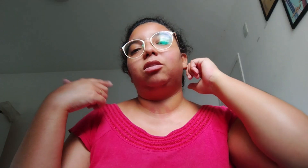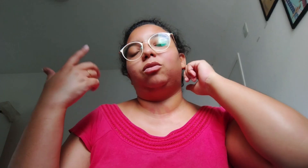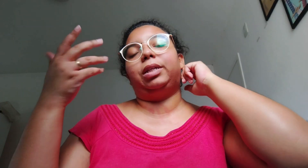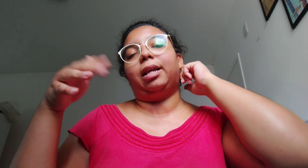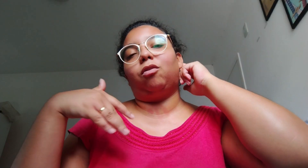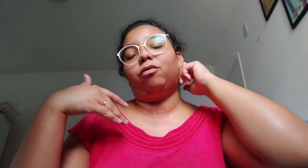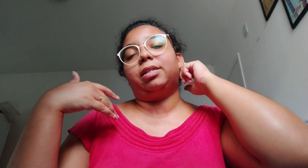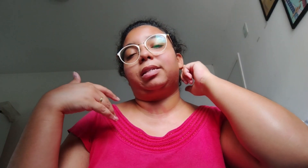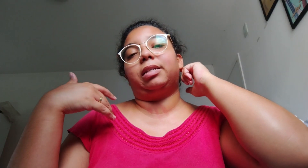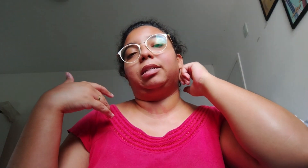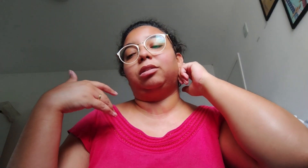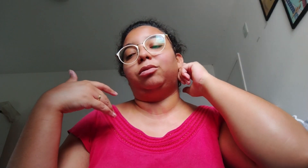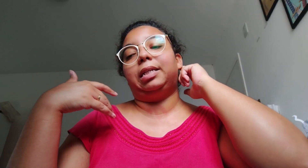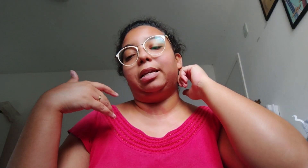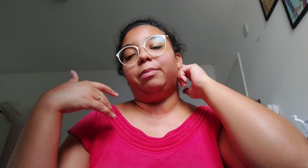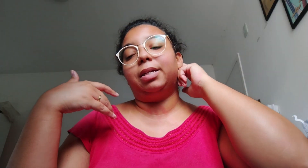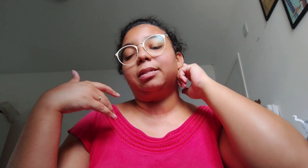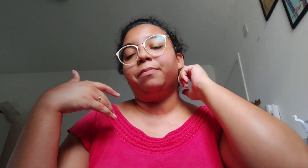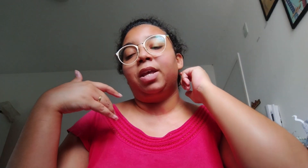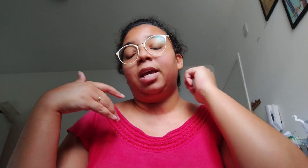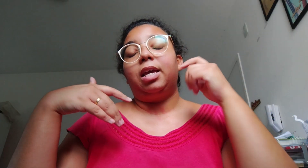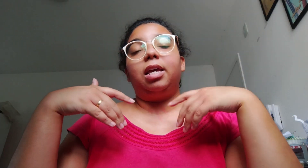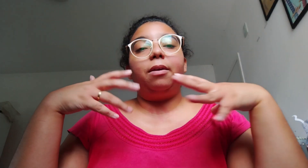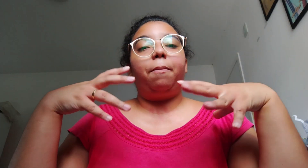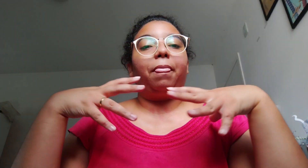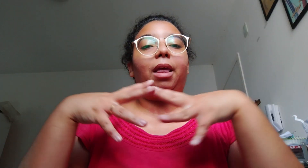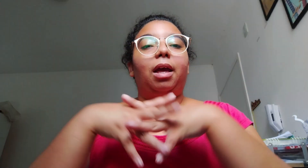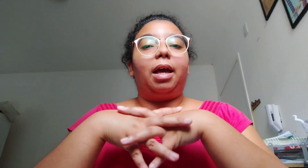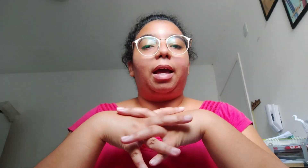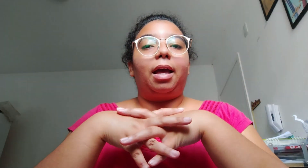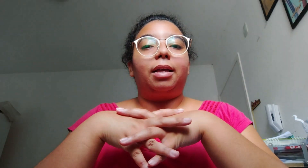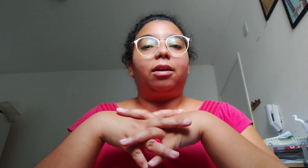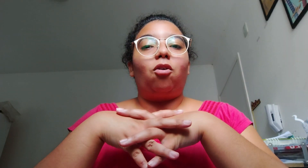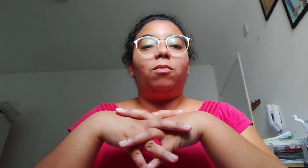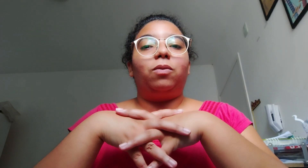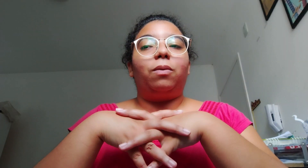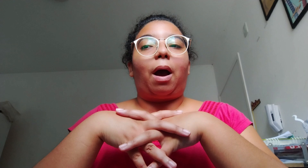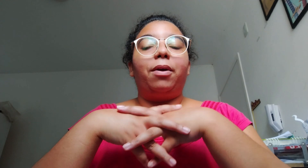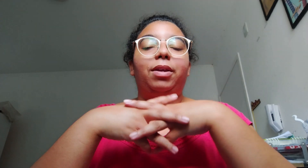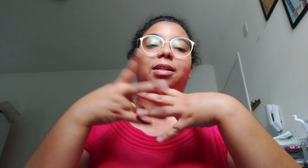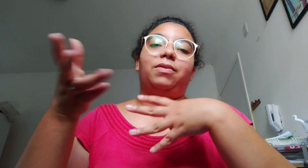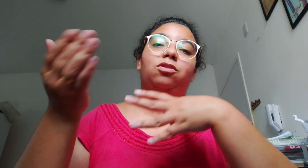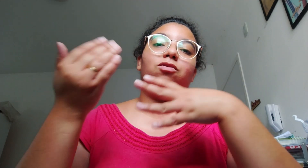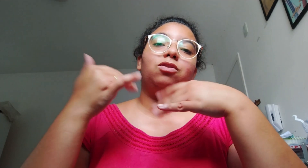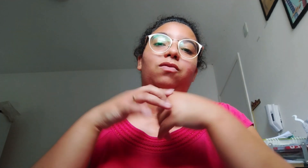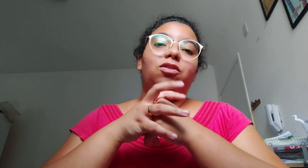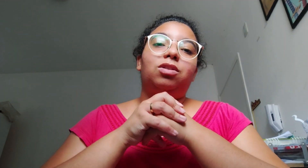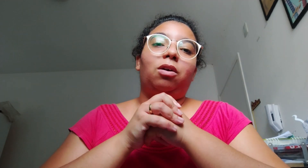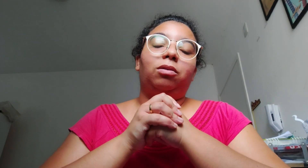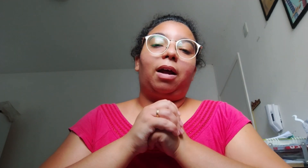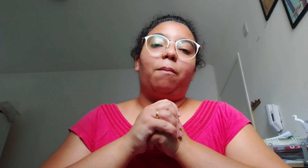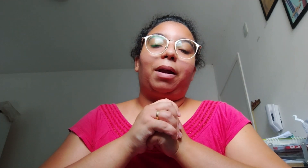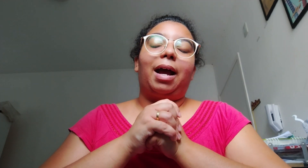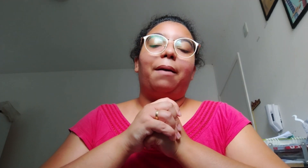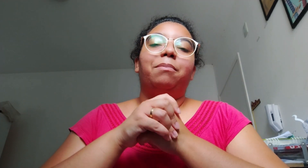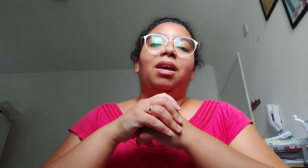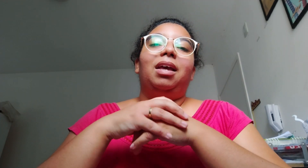dela conversando em Libras. E como a maioria das vezes os vídeos que eu trago para cá,